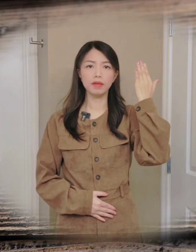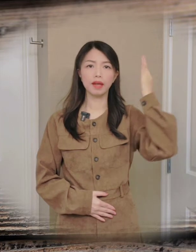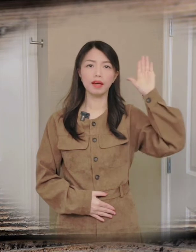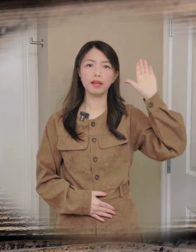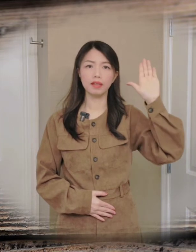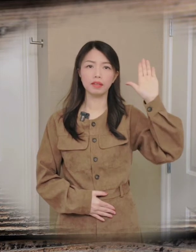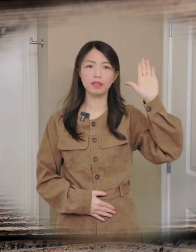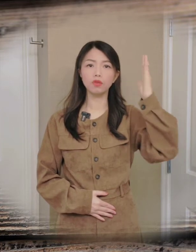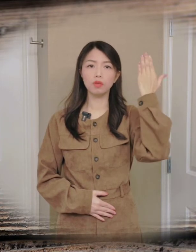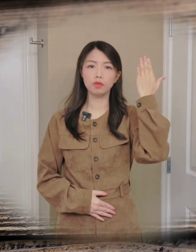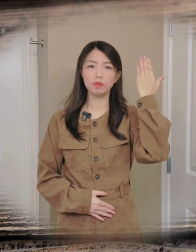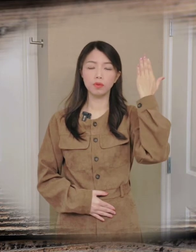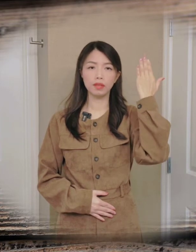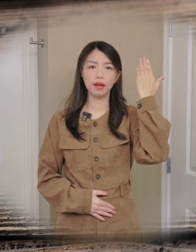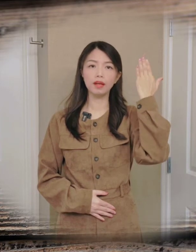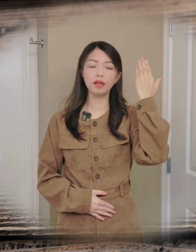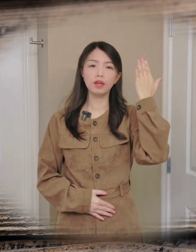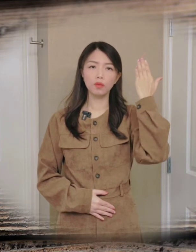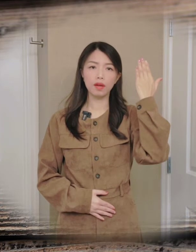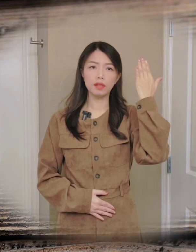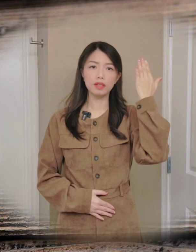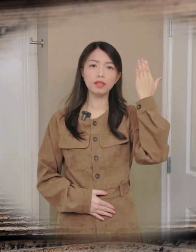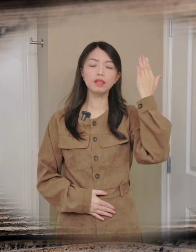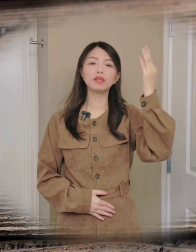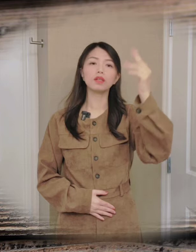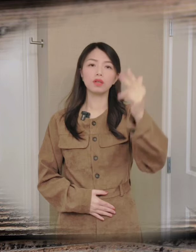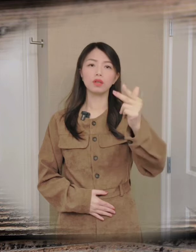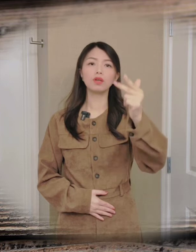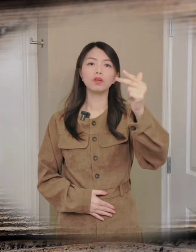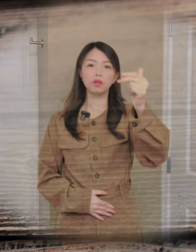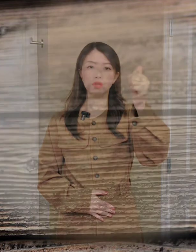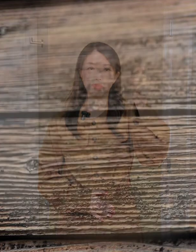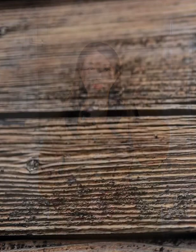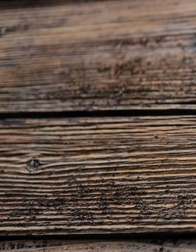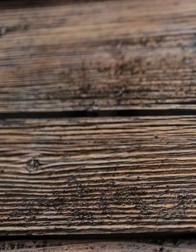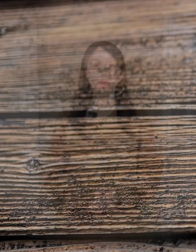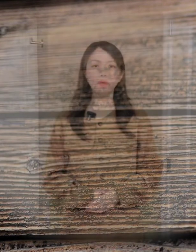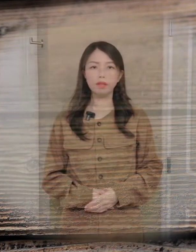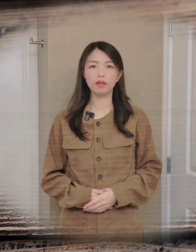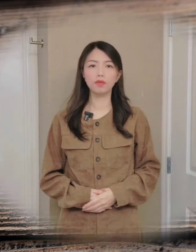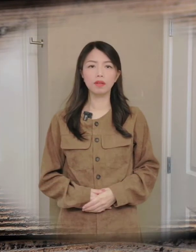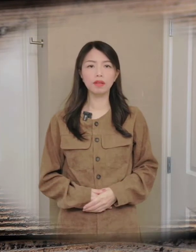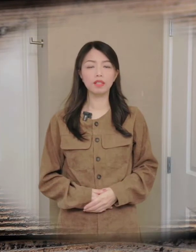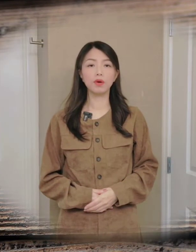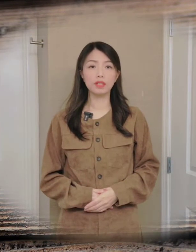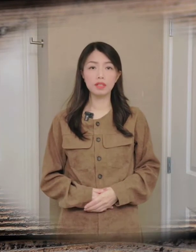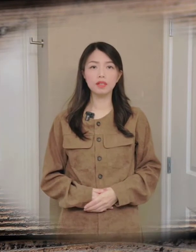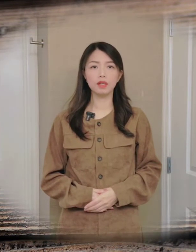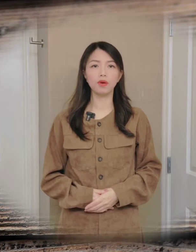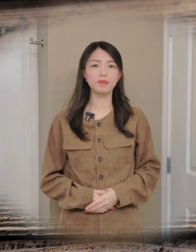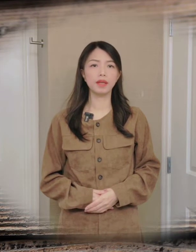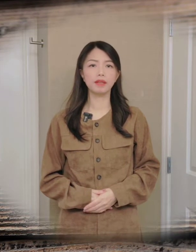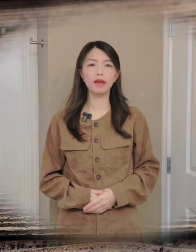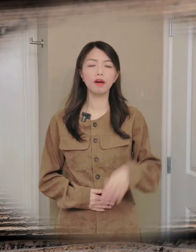수어가 됩니다. 이 상태에서 뒤집어 주시면 되다, 되신 주, 주라고 한 뜻의 수어는 지화로